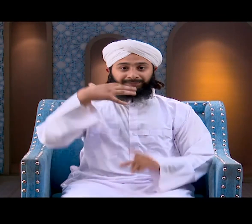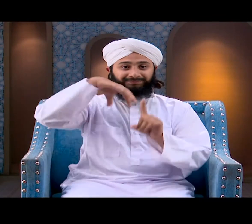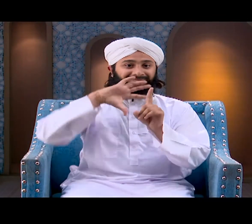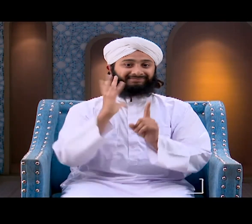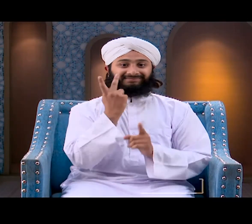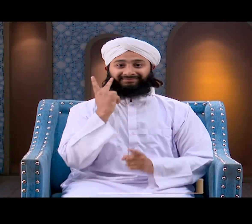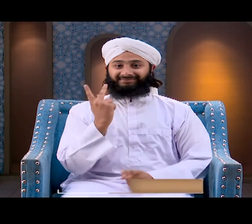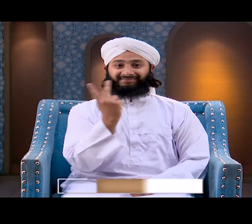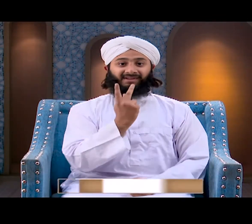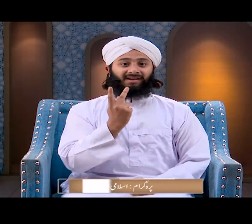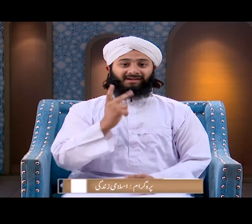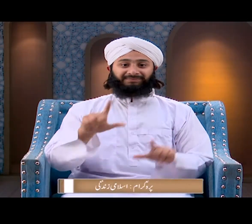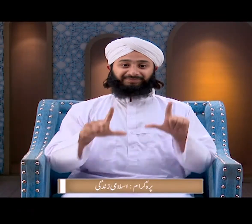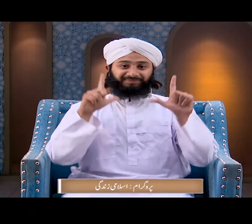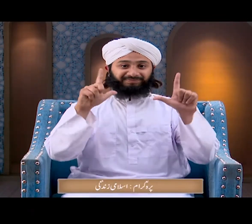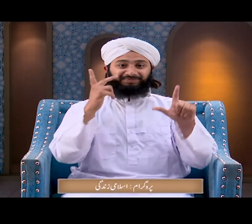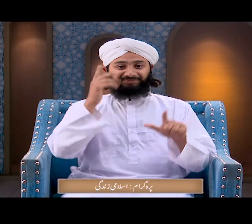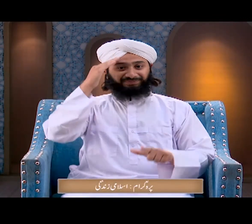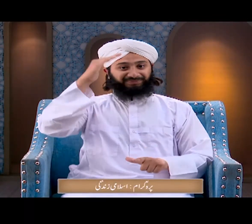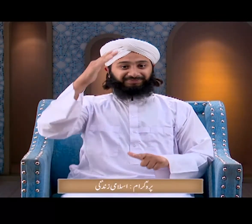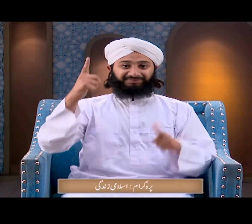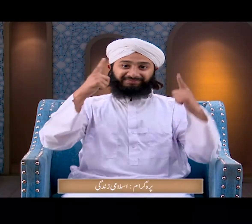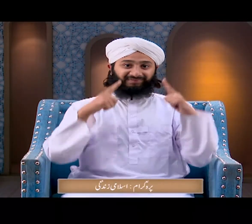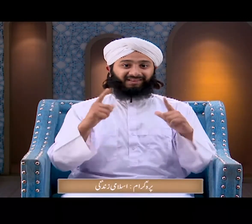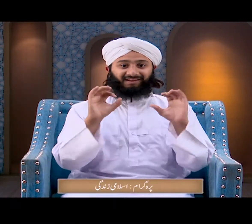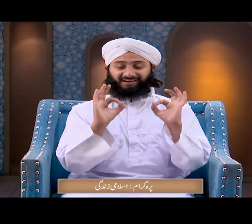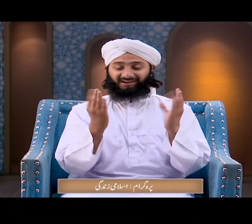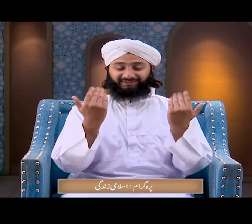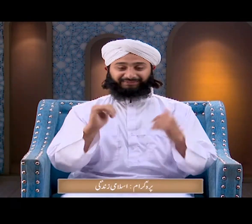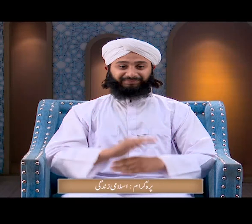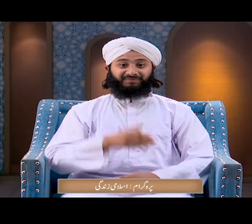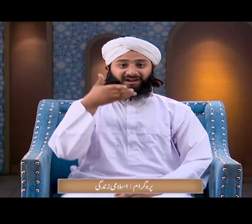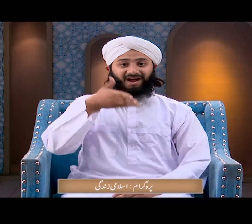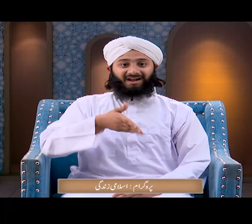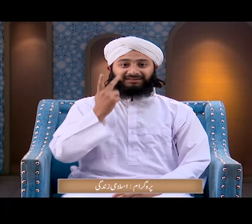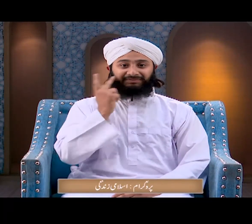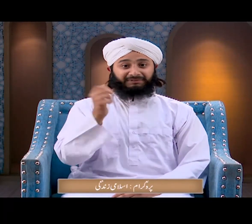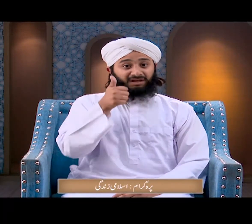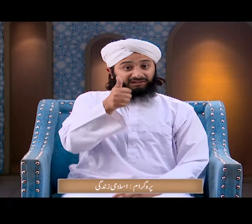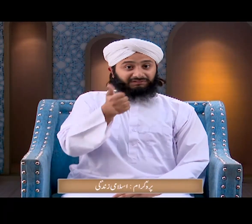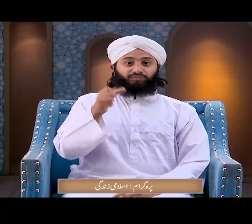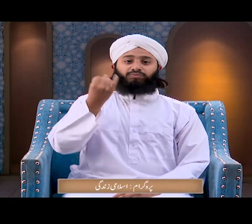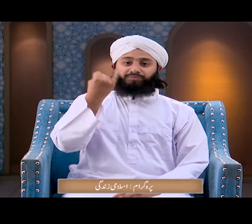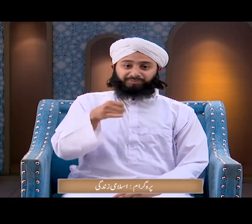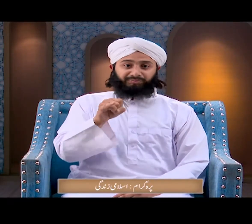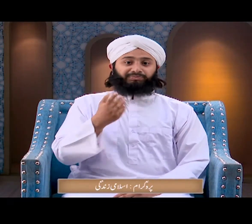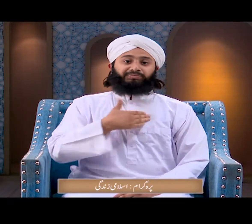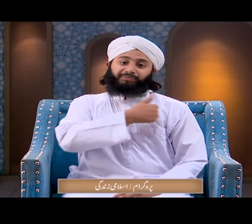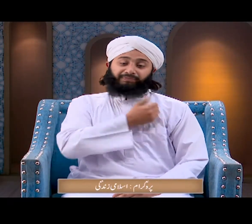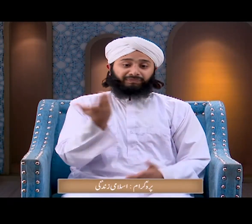ناظرین، پروگرام ہے اسلامی زندگی، اور آج ہم اس پروگرام میں اچھی اور بری موت کیا ہوتی ہے اس بارے میں سنیں گے۔ آخر تک